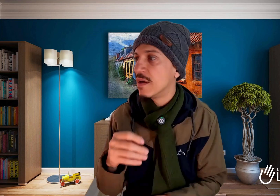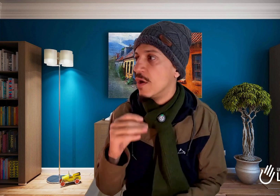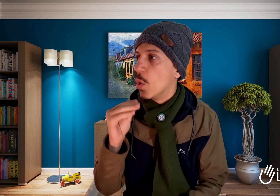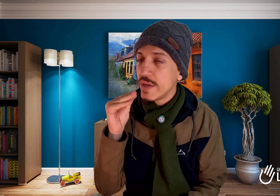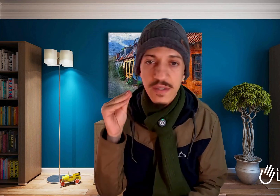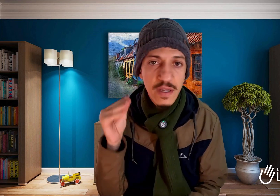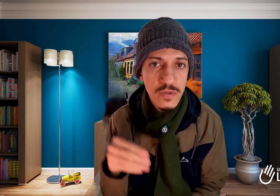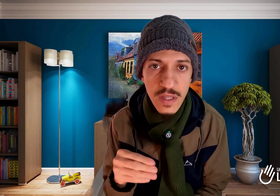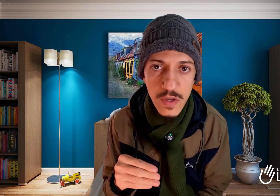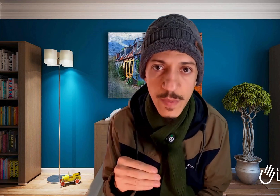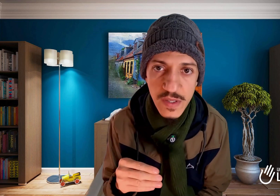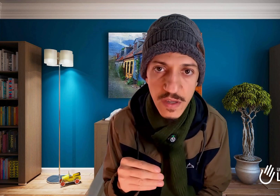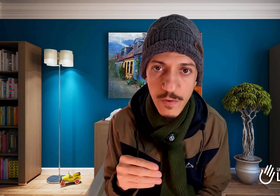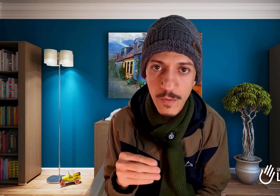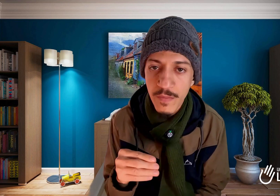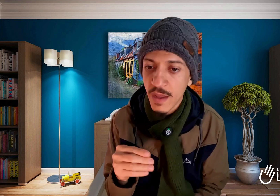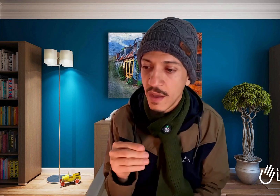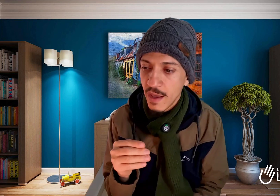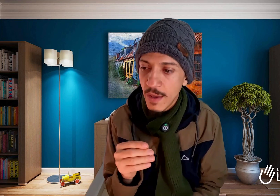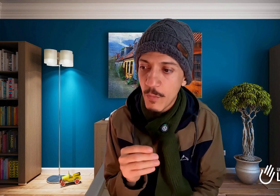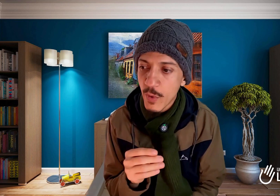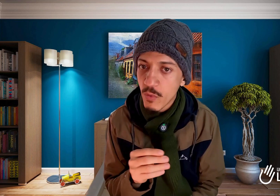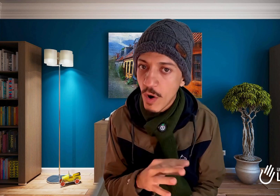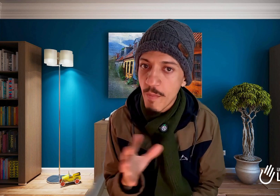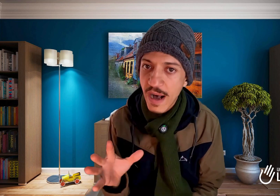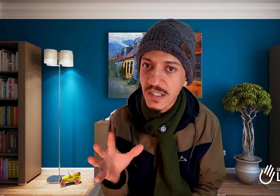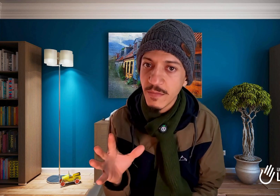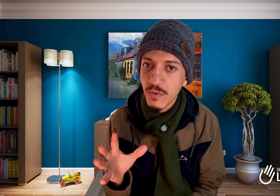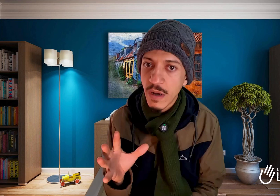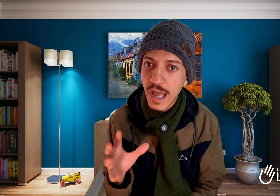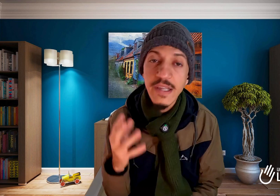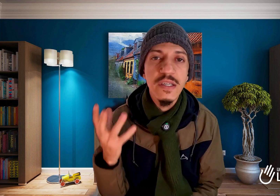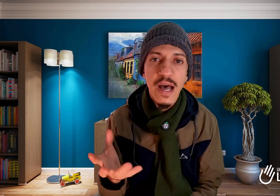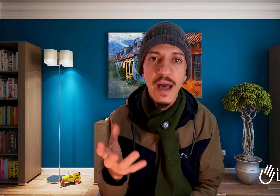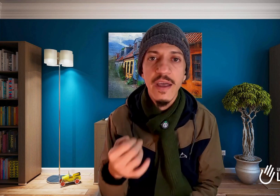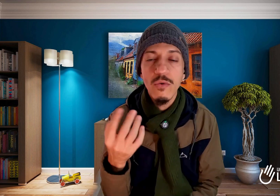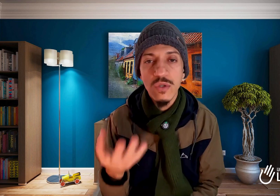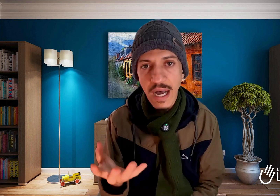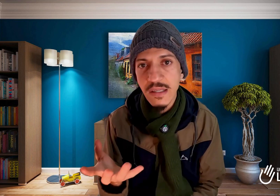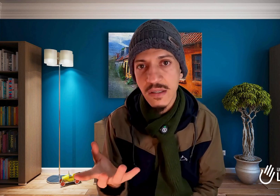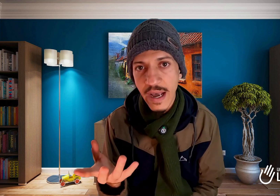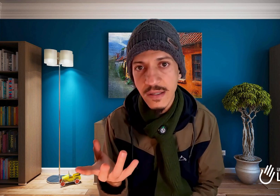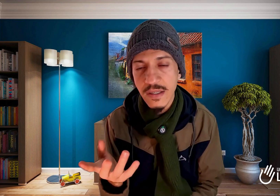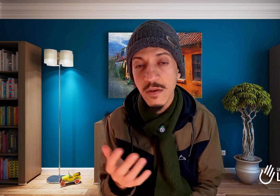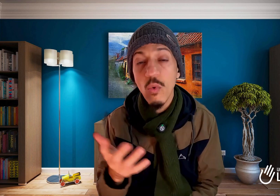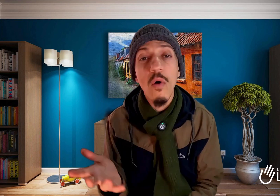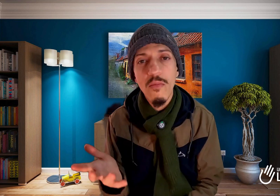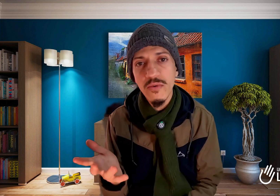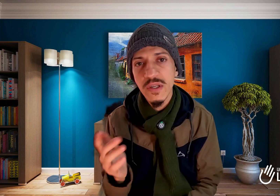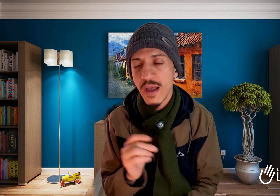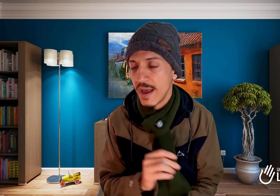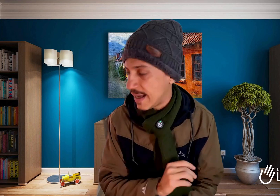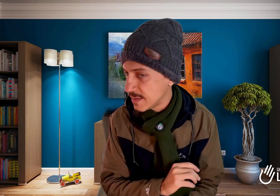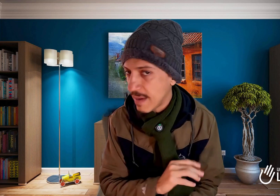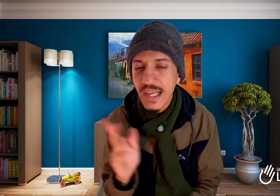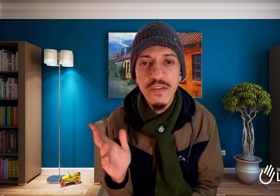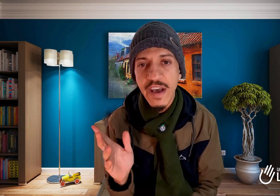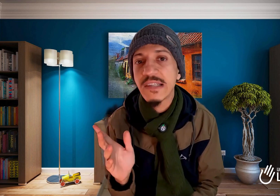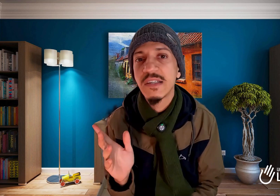ou ensinando um sinal específico, eu procuro ao máximo ensinar e usar sinais que são comuns às mais diversas regiões